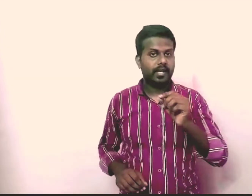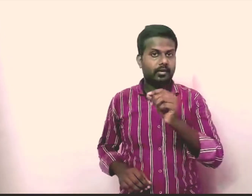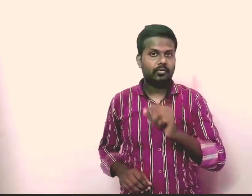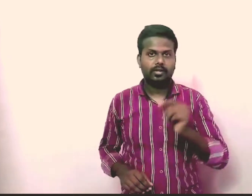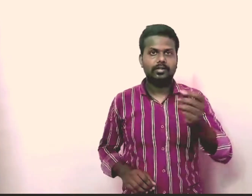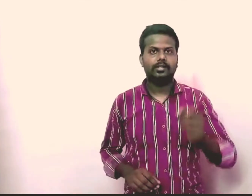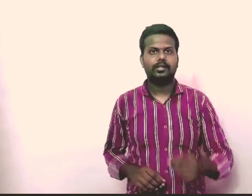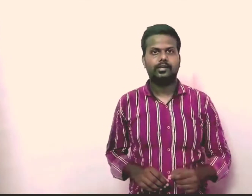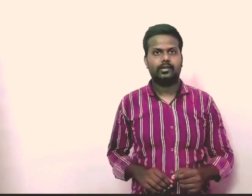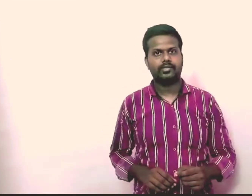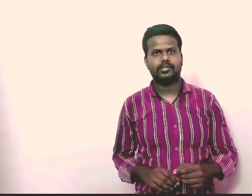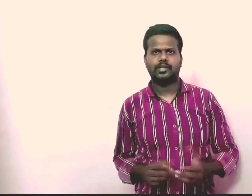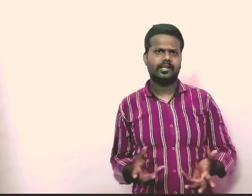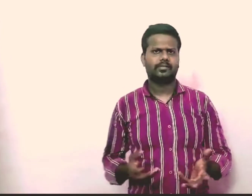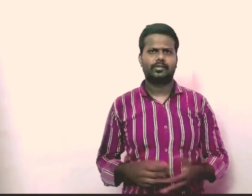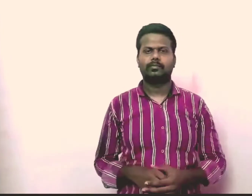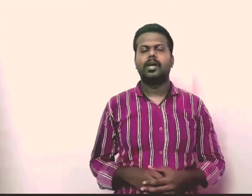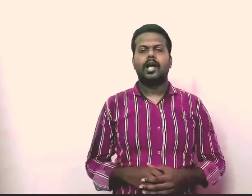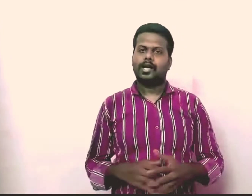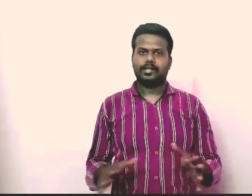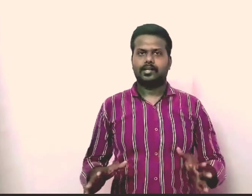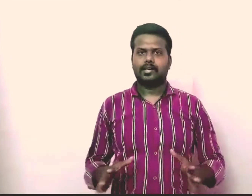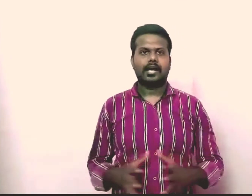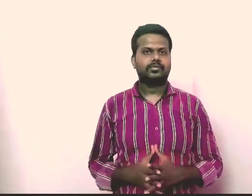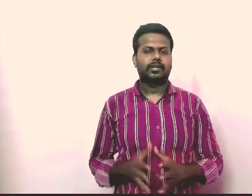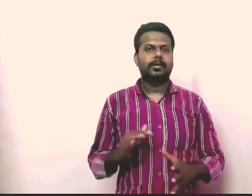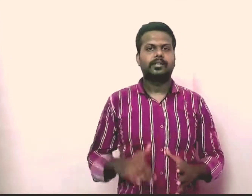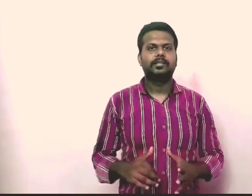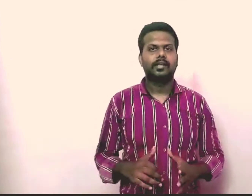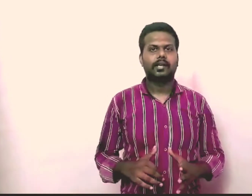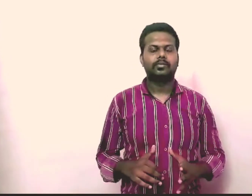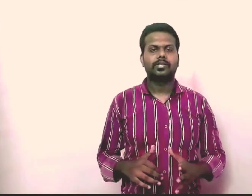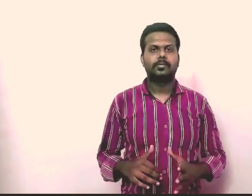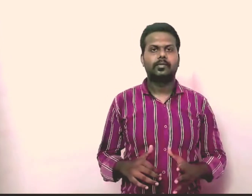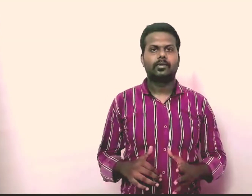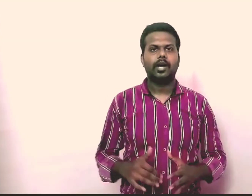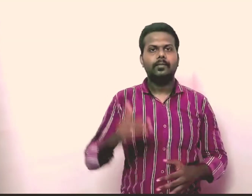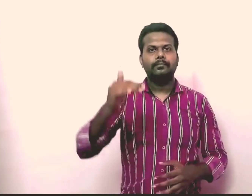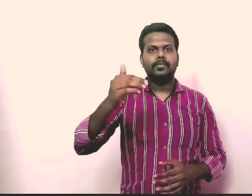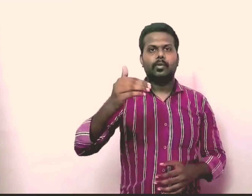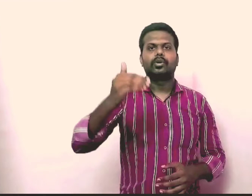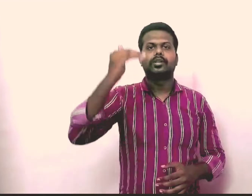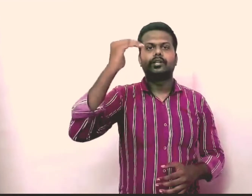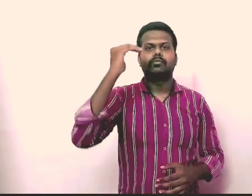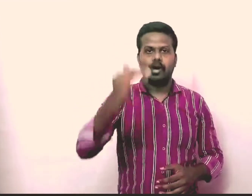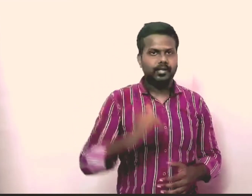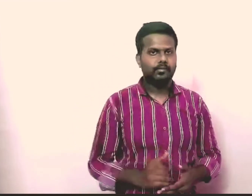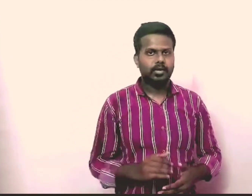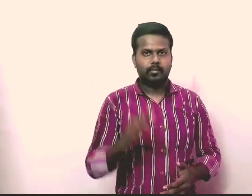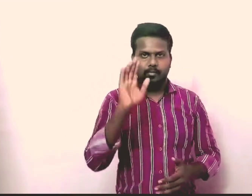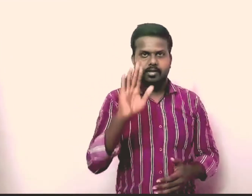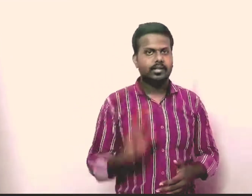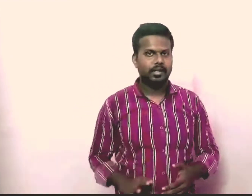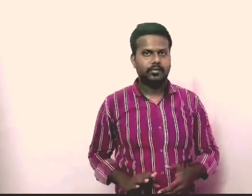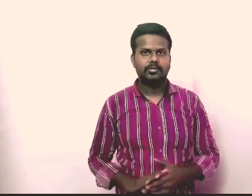ஃபேக் அக்கௌண்ட்ல இருந்து ரெக்வஸ்ட் நிறைய வந்திருக்கும். அது கேஷுவல் தான். பட் இந்த ரெக்வஸ்ட் எப்படி வரும்னா, ஒரு ஃபாரினர் மூலியமா மட்டும்தான் இந்த ரெக்வஸ்ட்